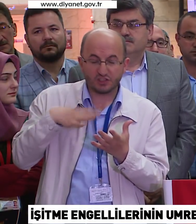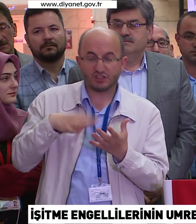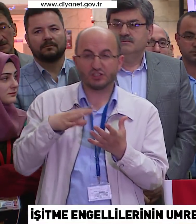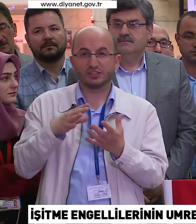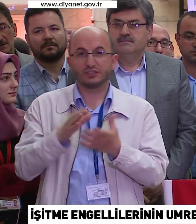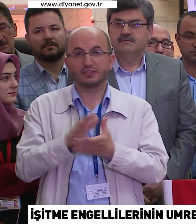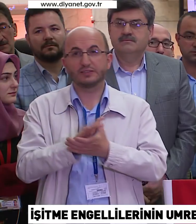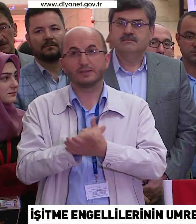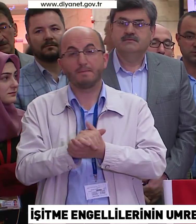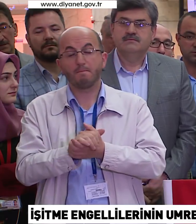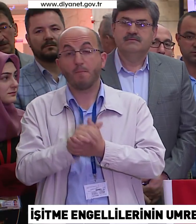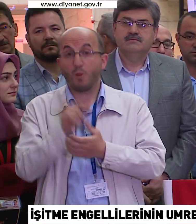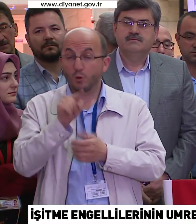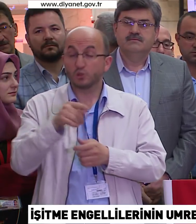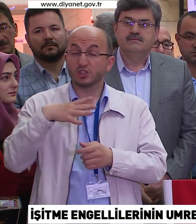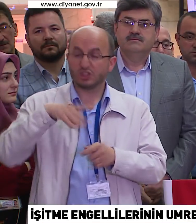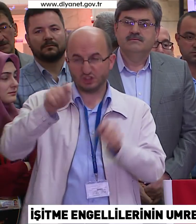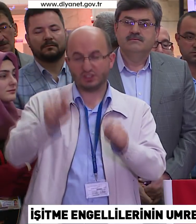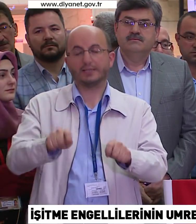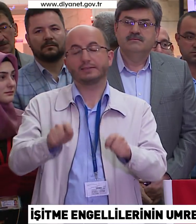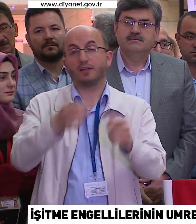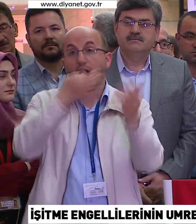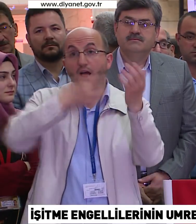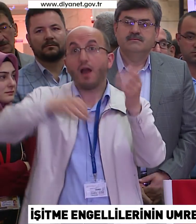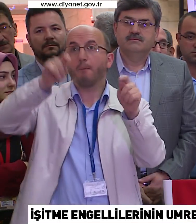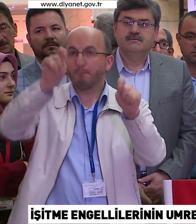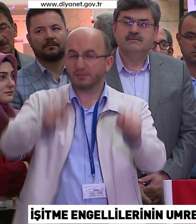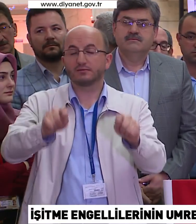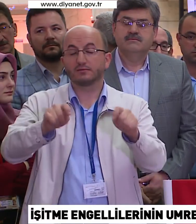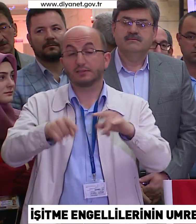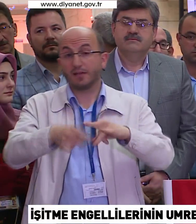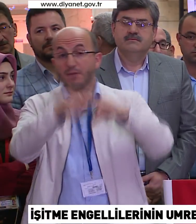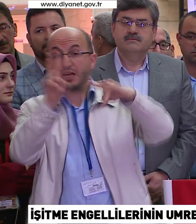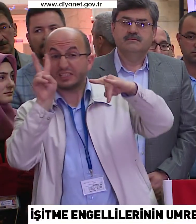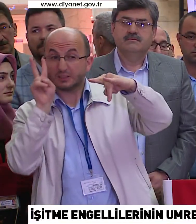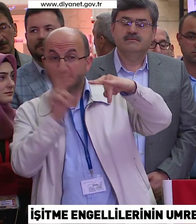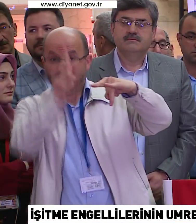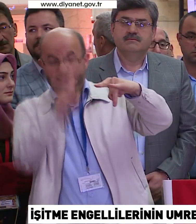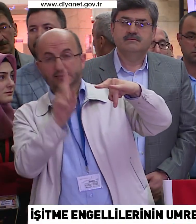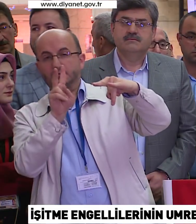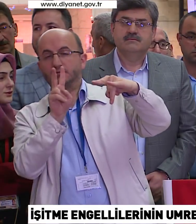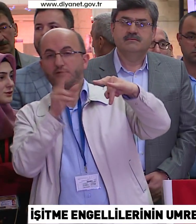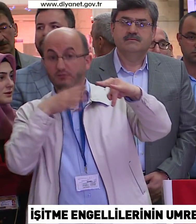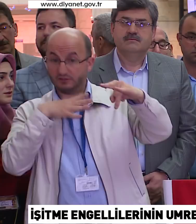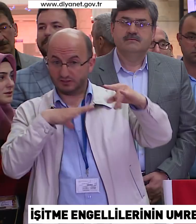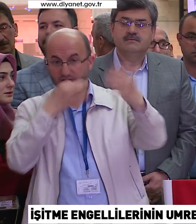isteyecekseniz onu isteyin inşallah. Kabe-i Muazzama'yı görür görmez.